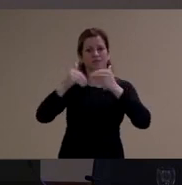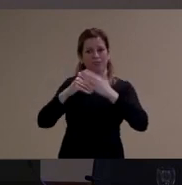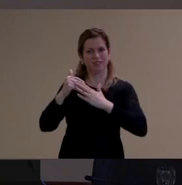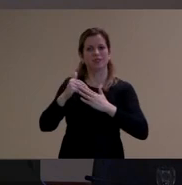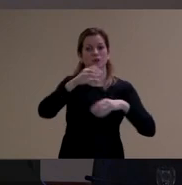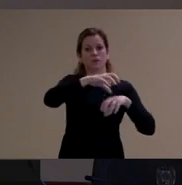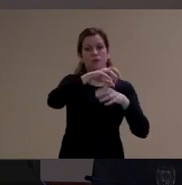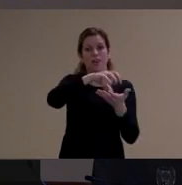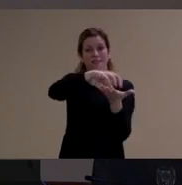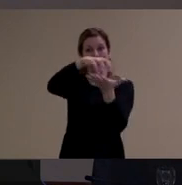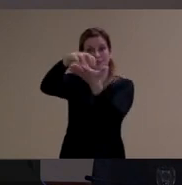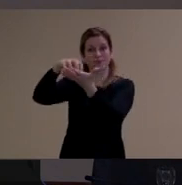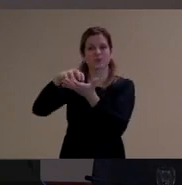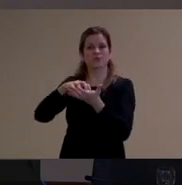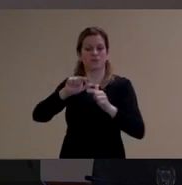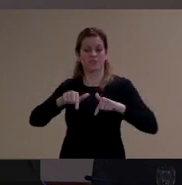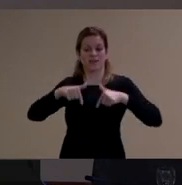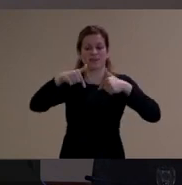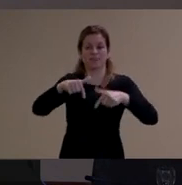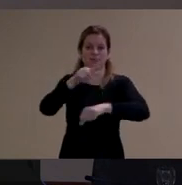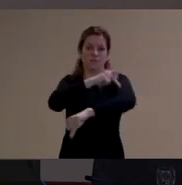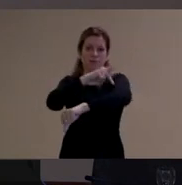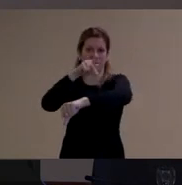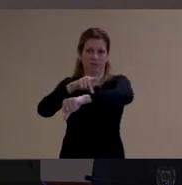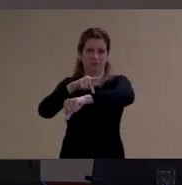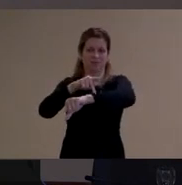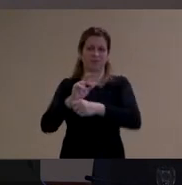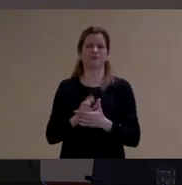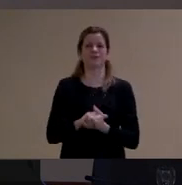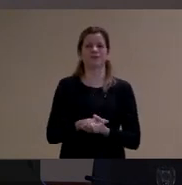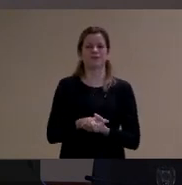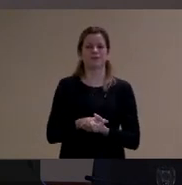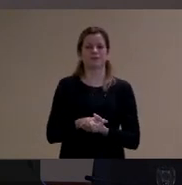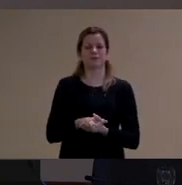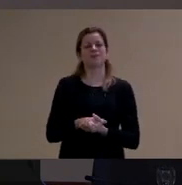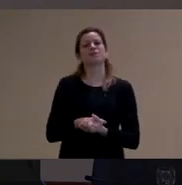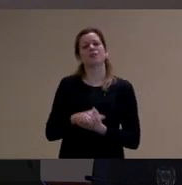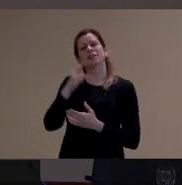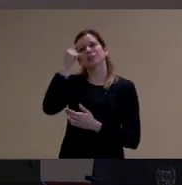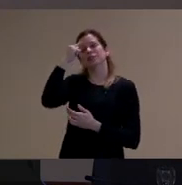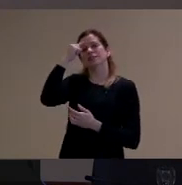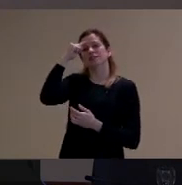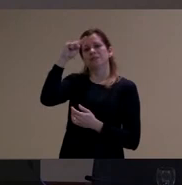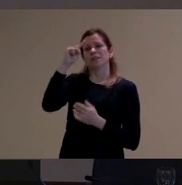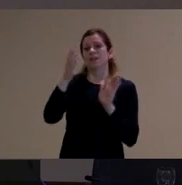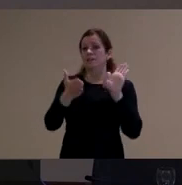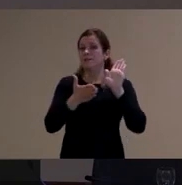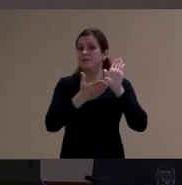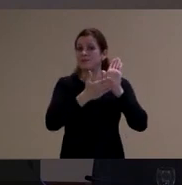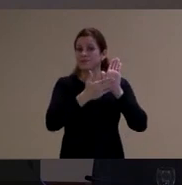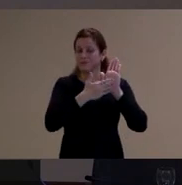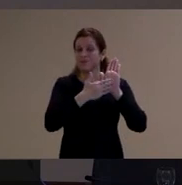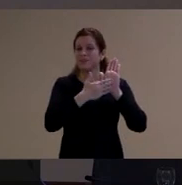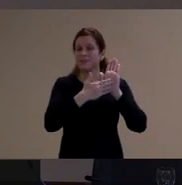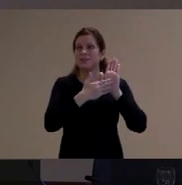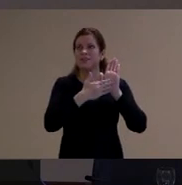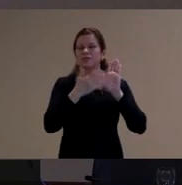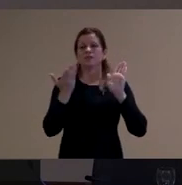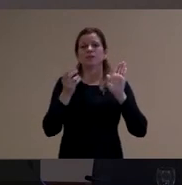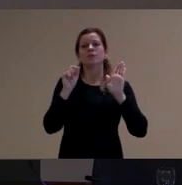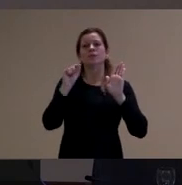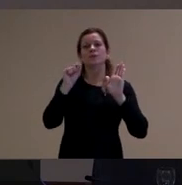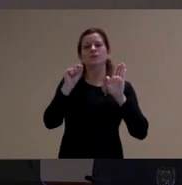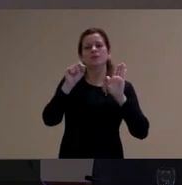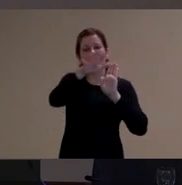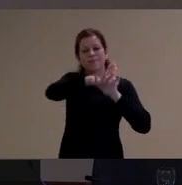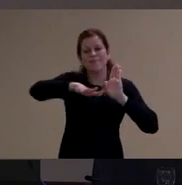núcleos da ação pedagógica é porque essa ideia da proposta né dos